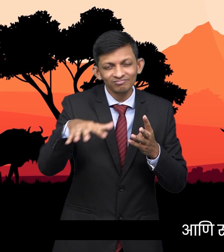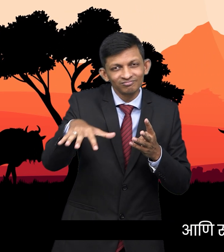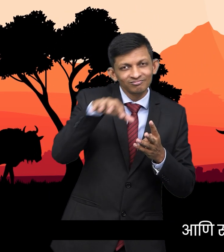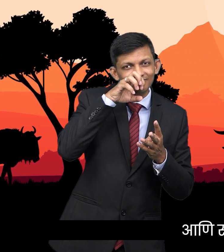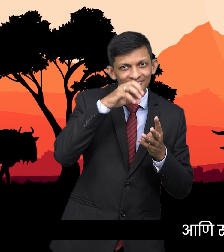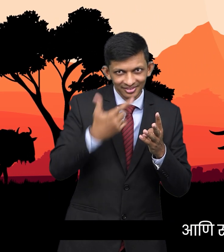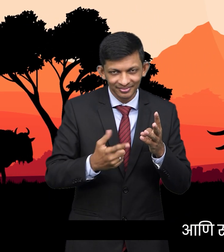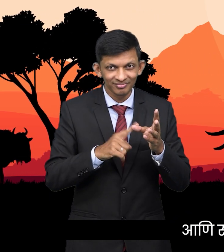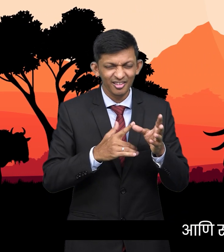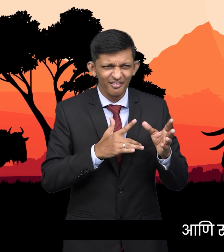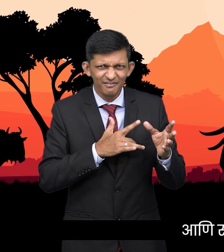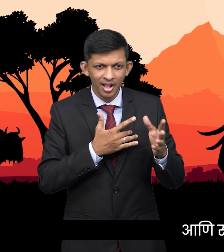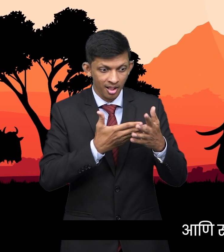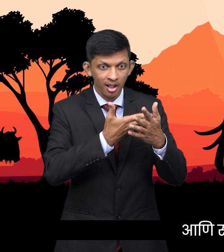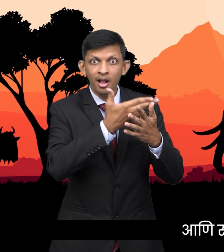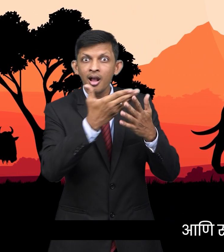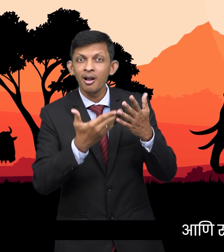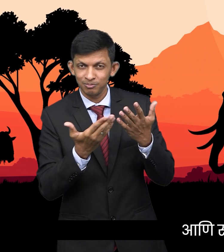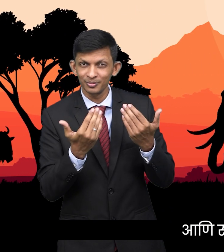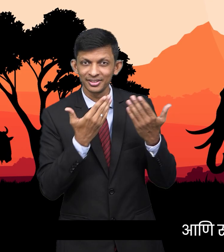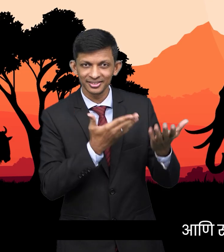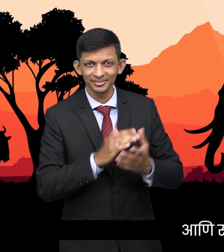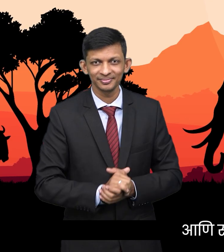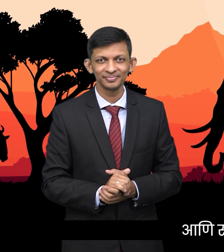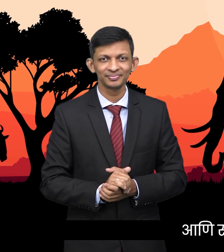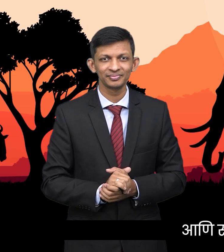शकतात आणि स्पर्श अनुभवू शकतात.